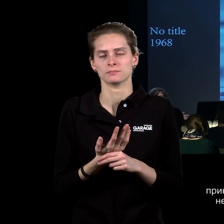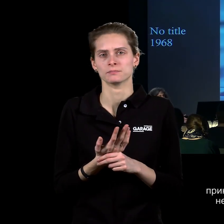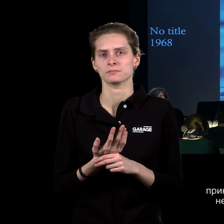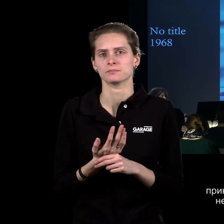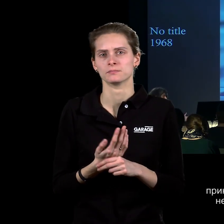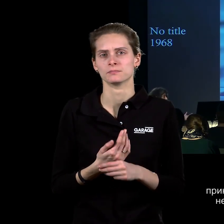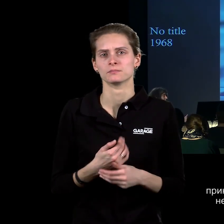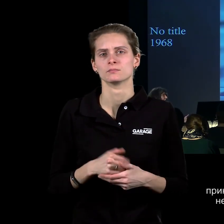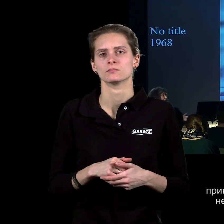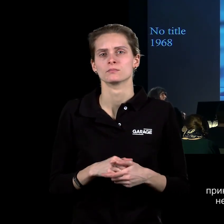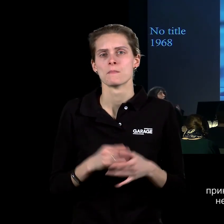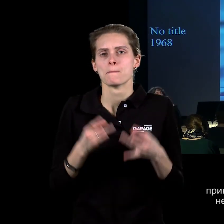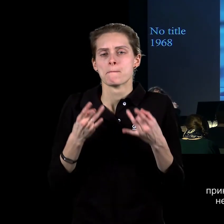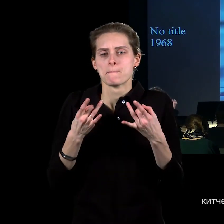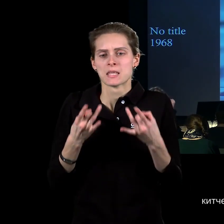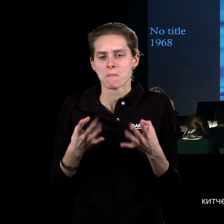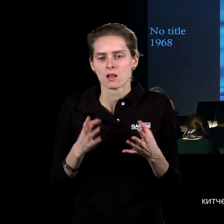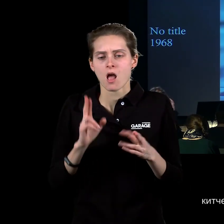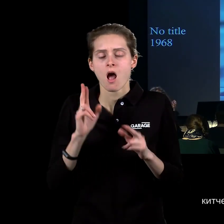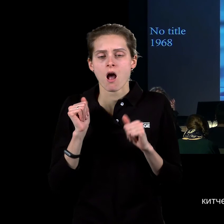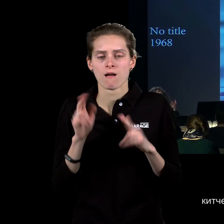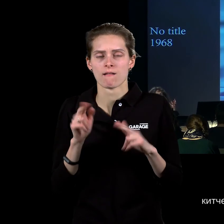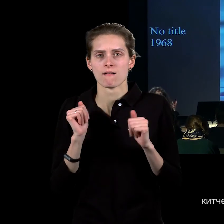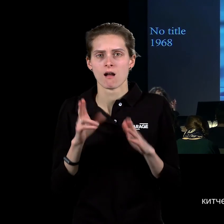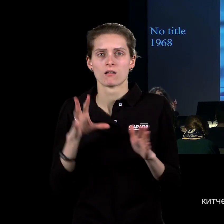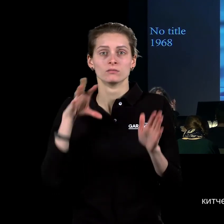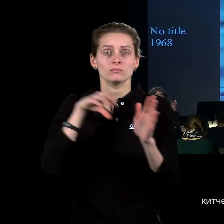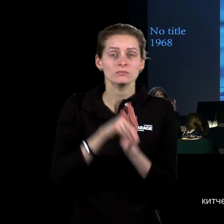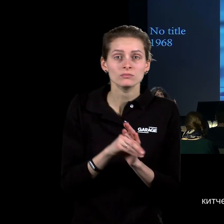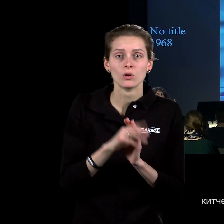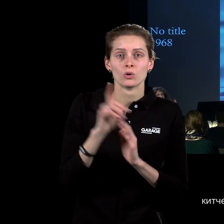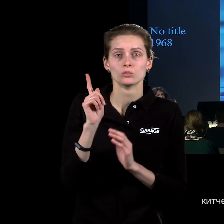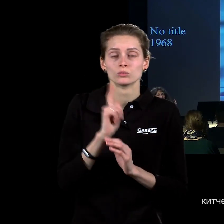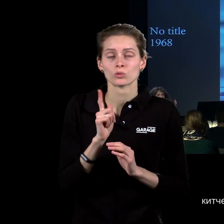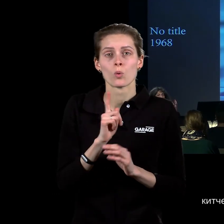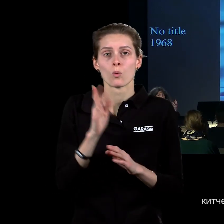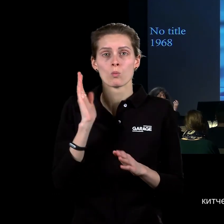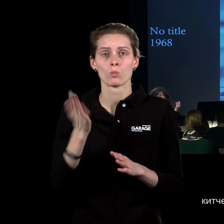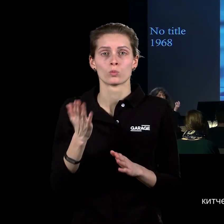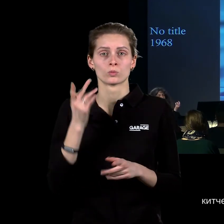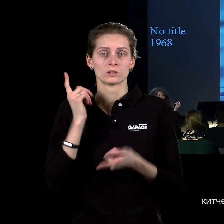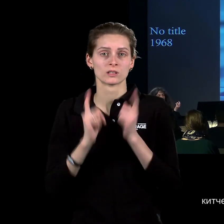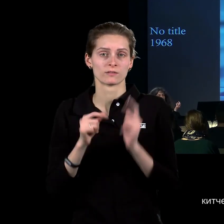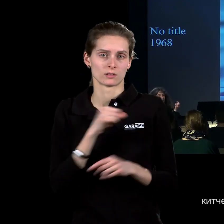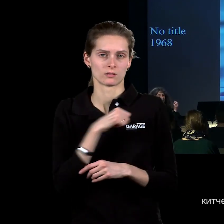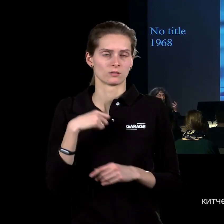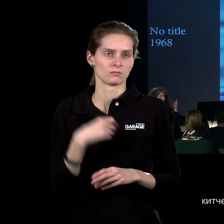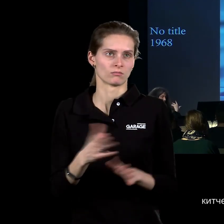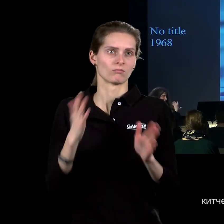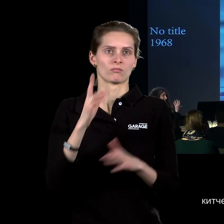неантропоцентрической, неантропоморфной минималистской структуры, как туда вписать что-то, что будет действительно самым кичевым